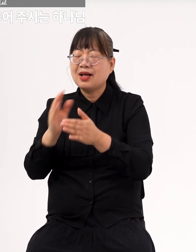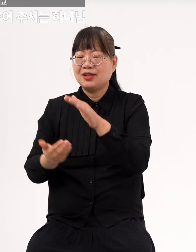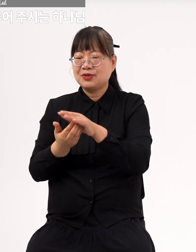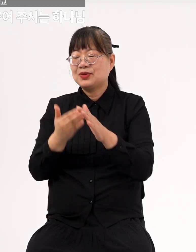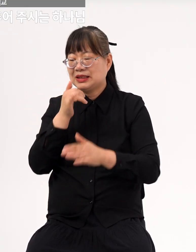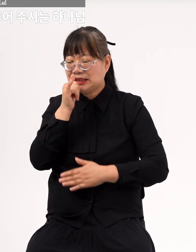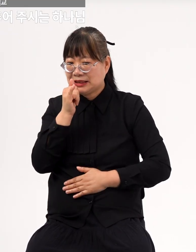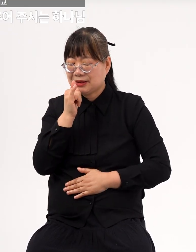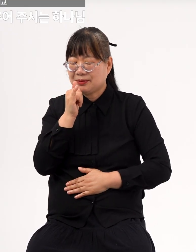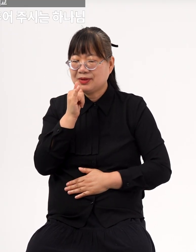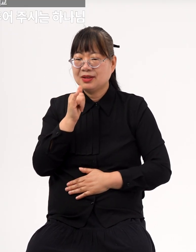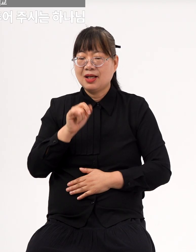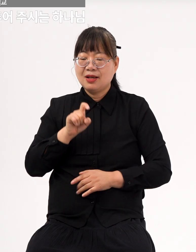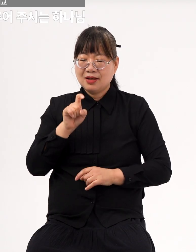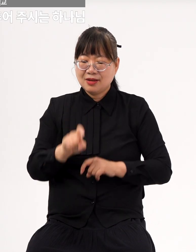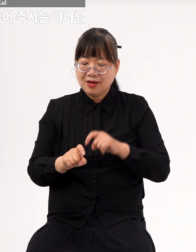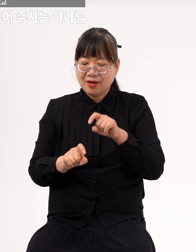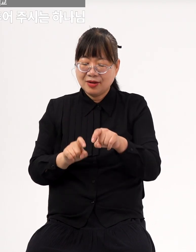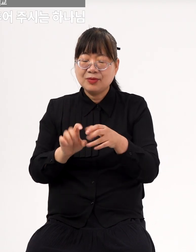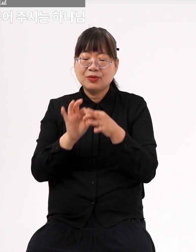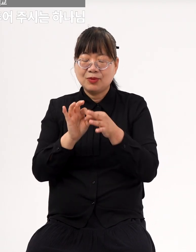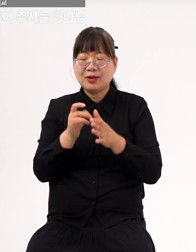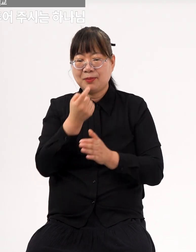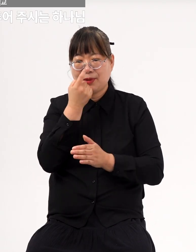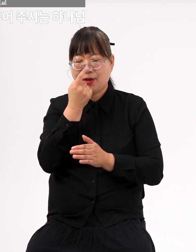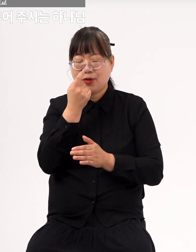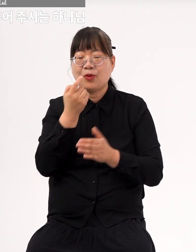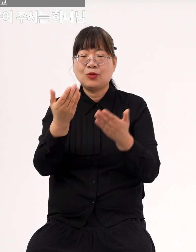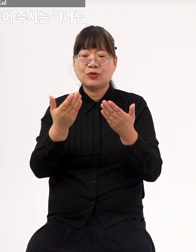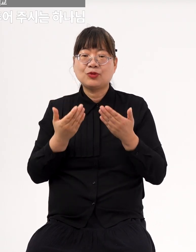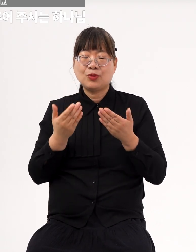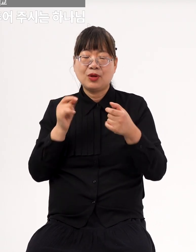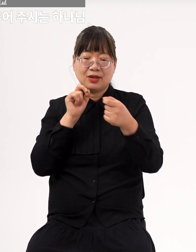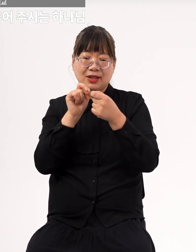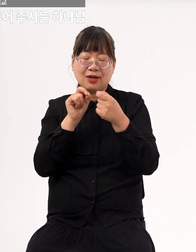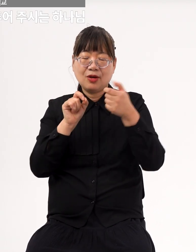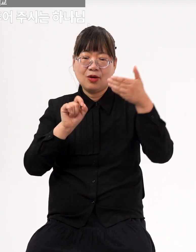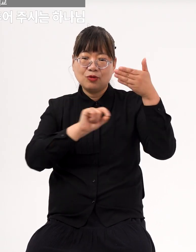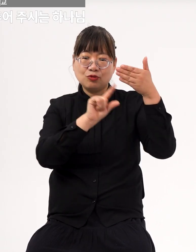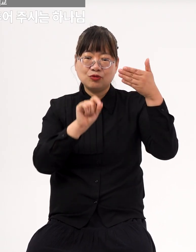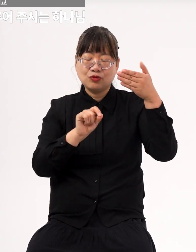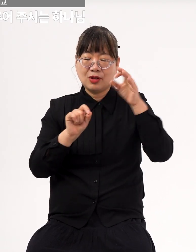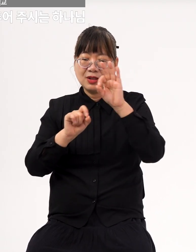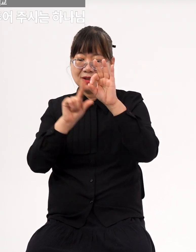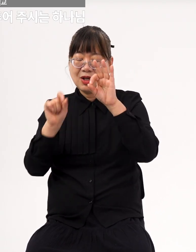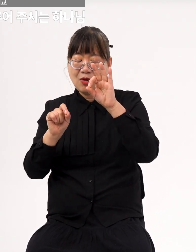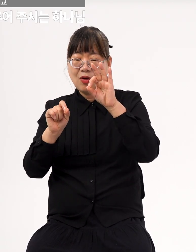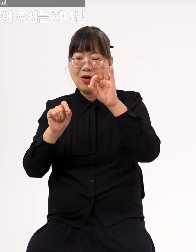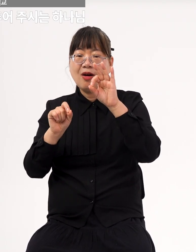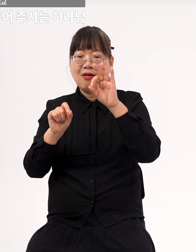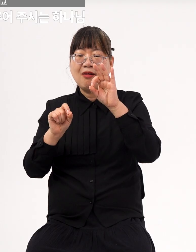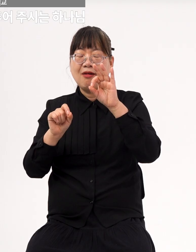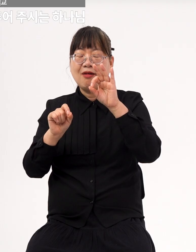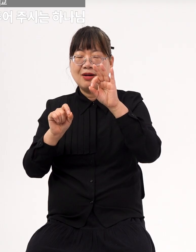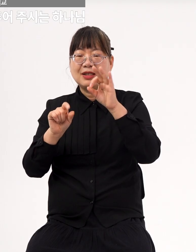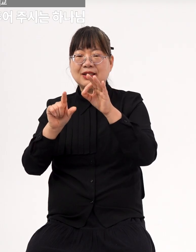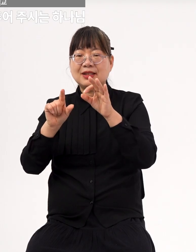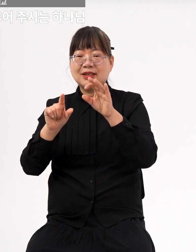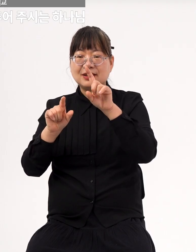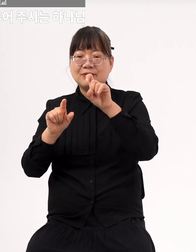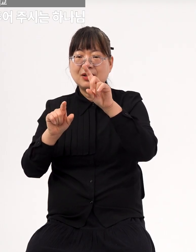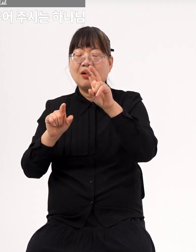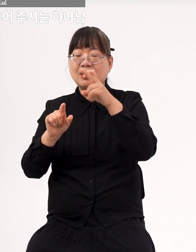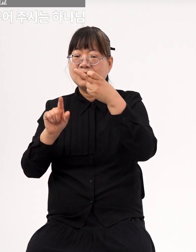걸음 배우게 하셔서 이제 다가오는 9월, 10월 하반기와 또